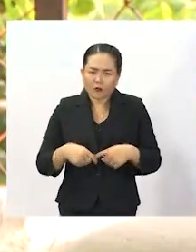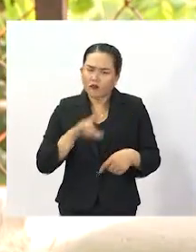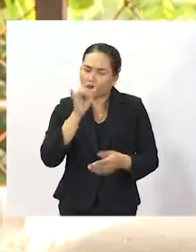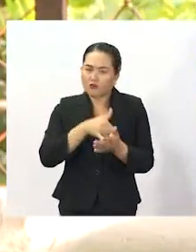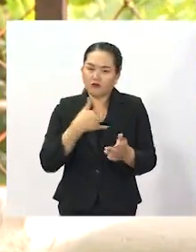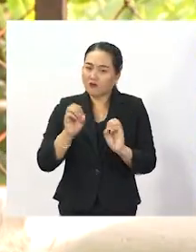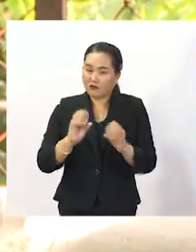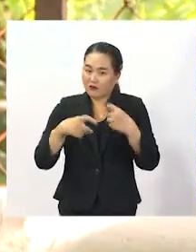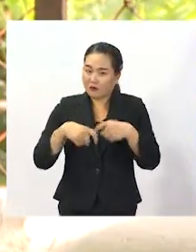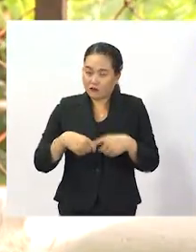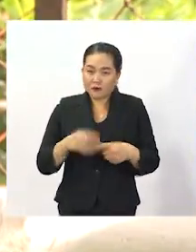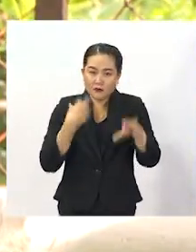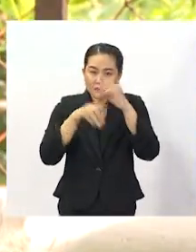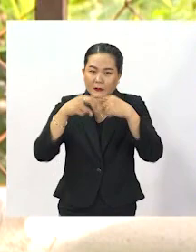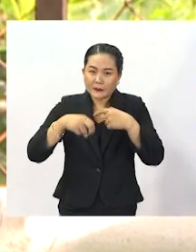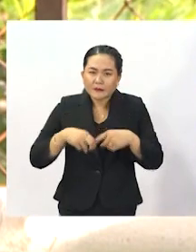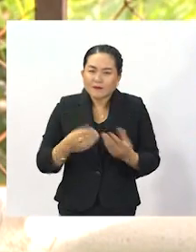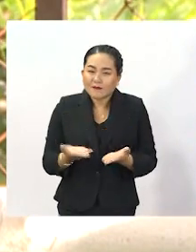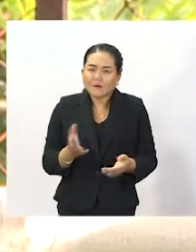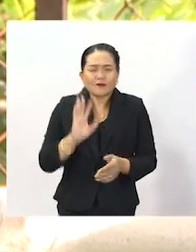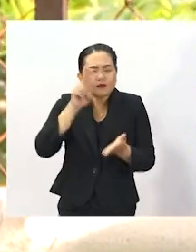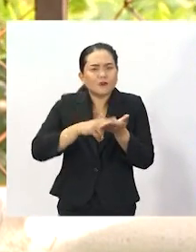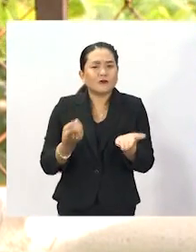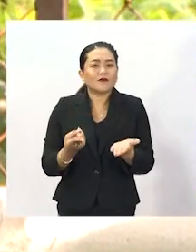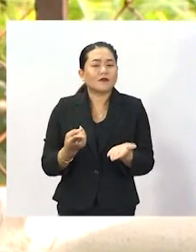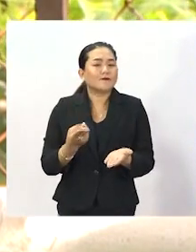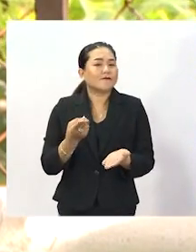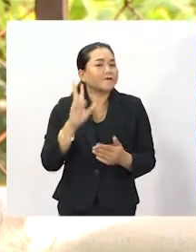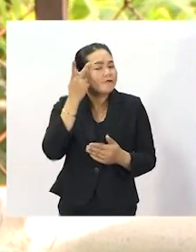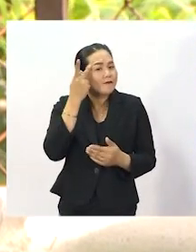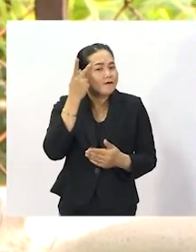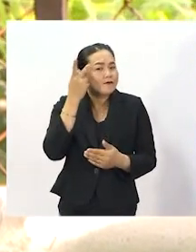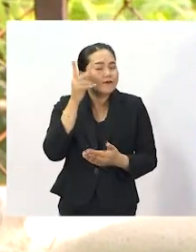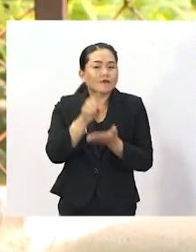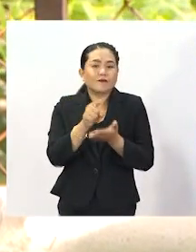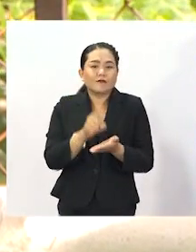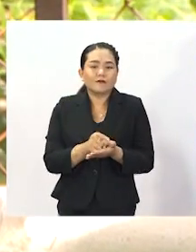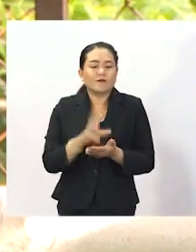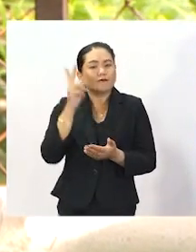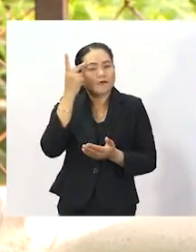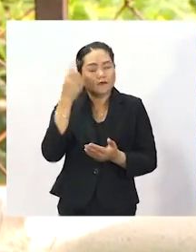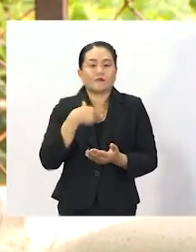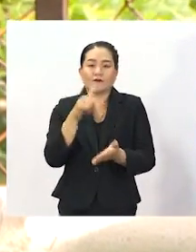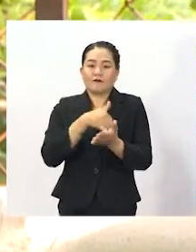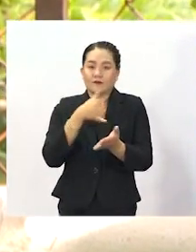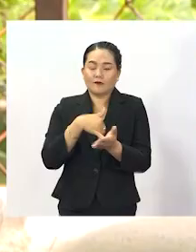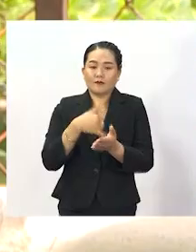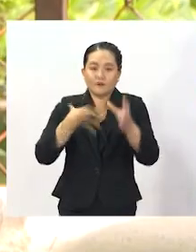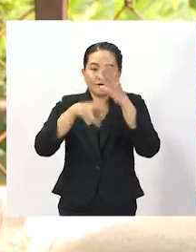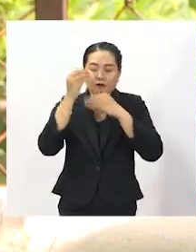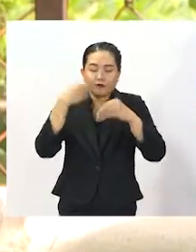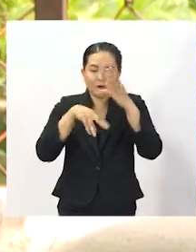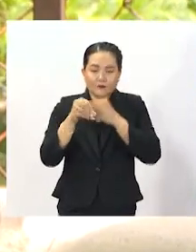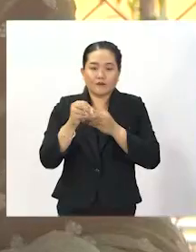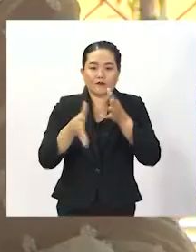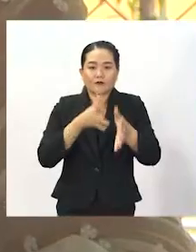នជារឿងងាយស្រួលនៅក្នុងការសិក្សាតើមានមូលហេតុចម្បងឬក៏មានចំណុចអីខ្លះទៅដែលយើងអាចថាងាយស្រួលនៅក្នុងការសិក្សាទៅលើ